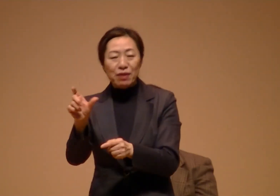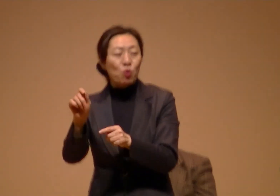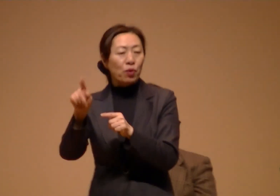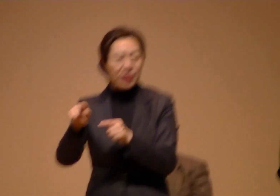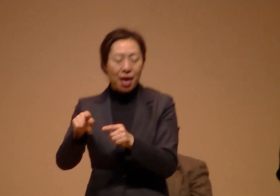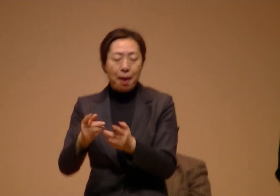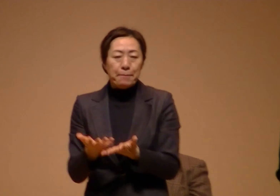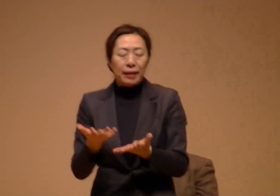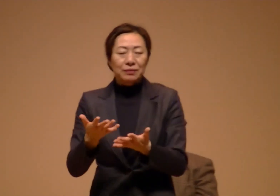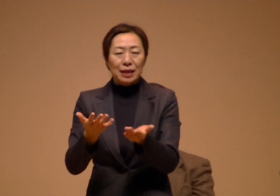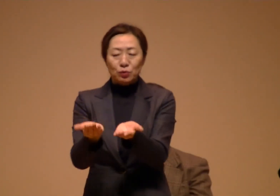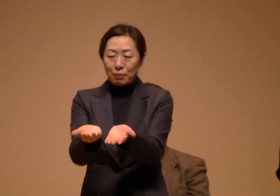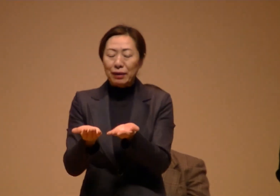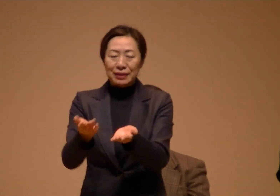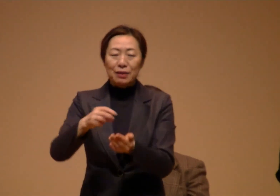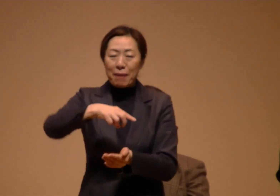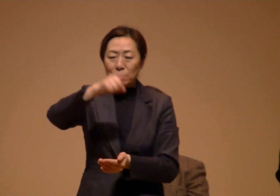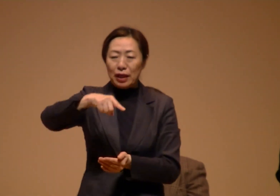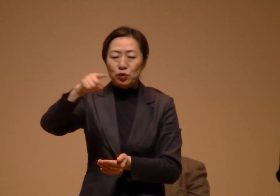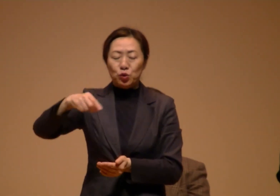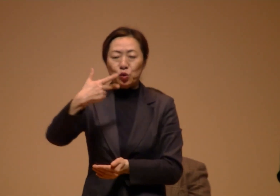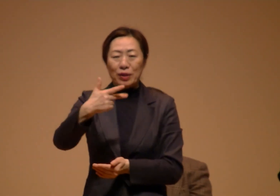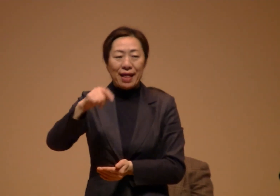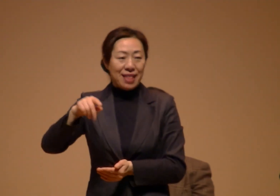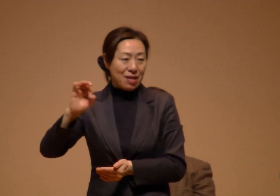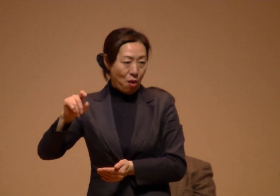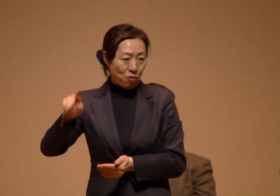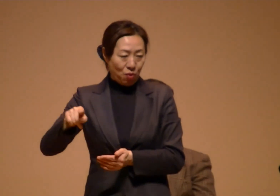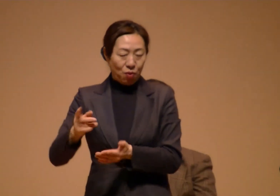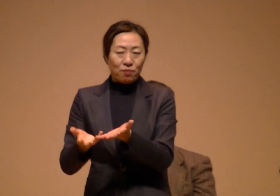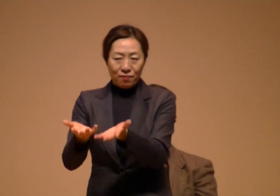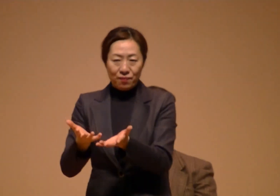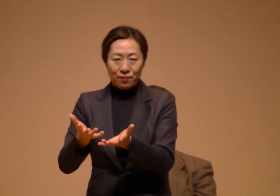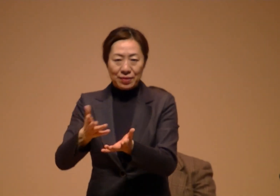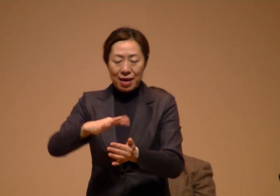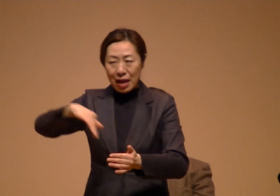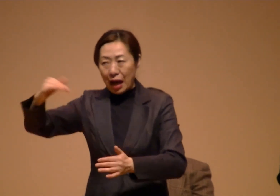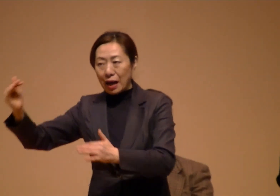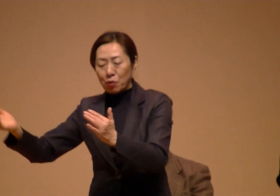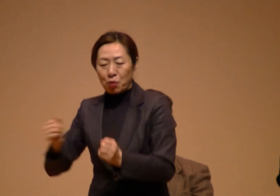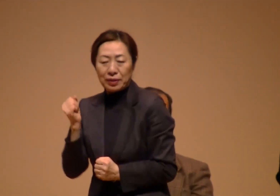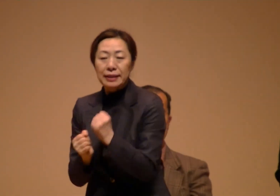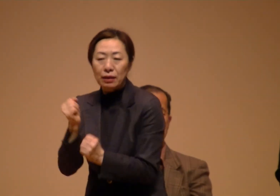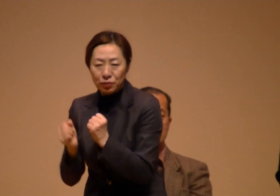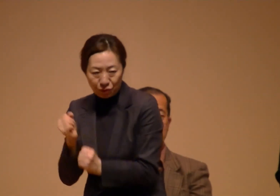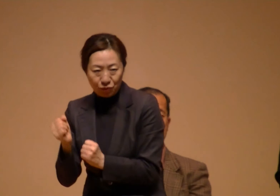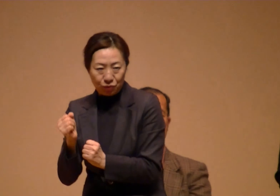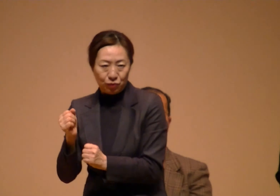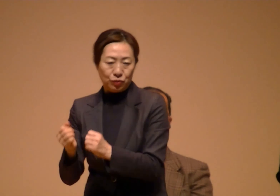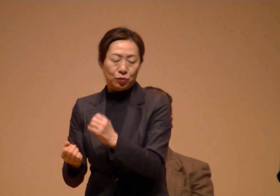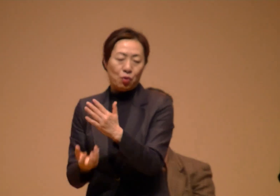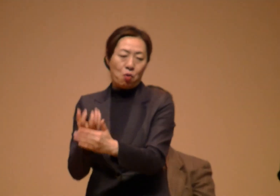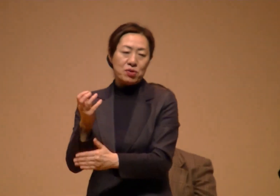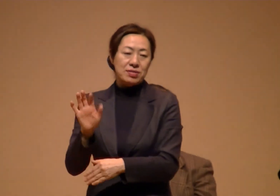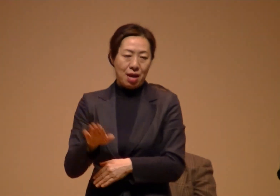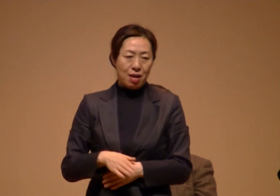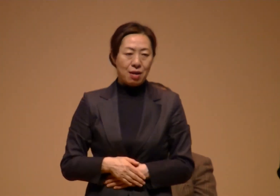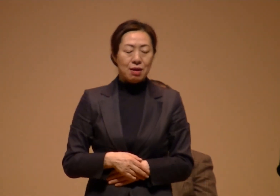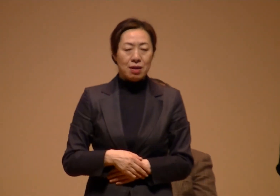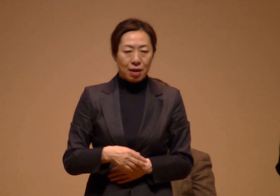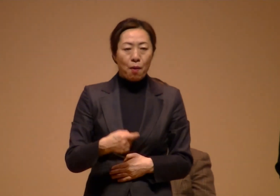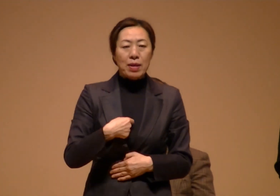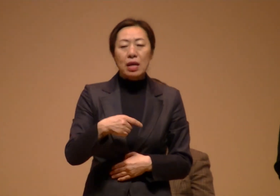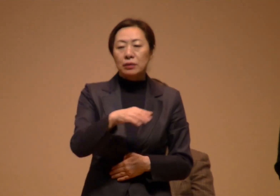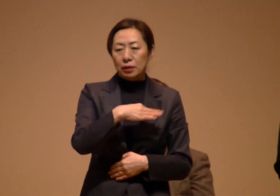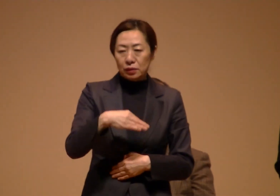マグニチュード 7.0 の地震に遭遇し、高台に避難するというアクシデントもありました。私たちは帰る家があります